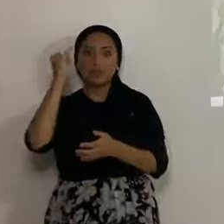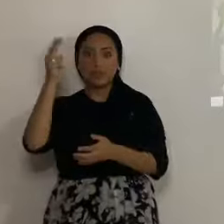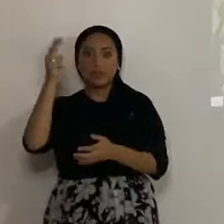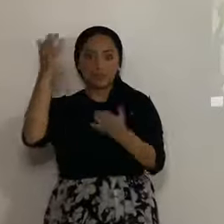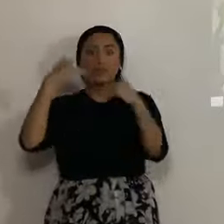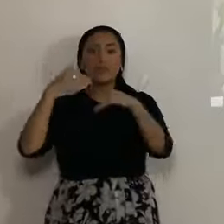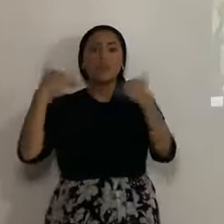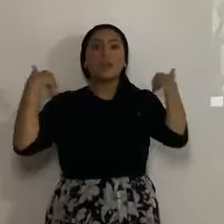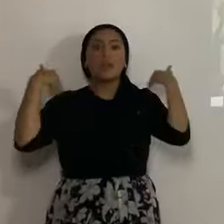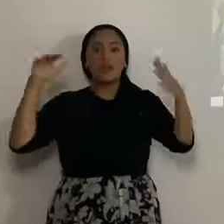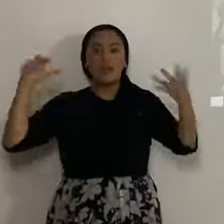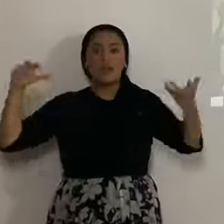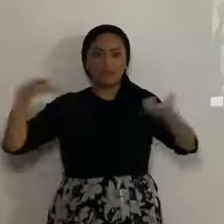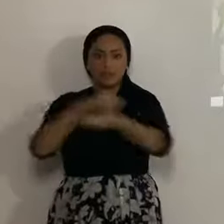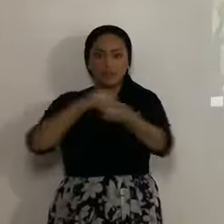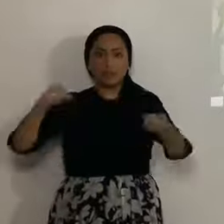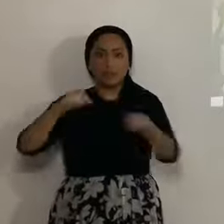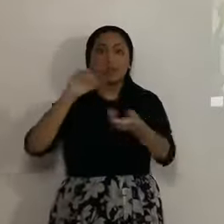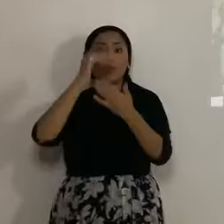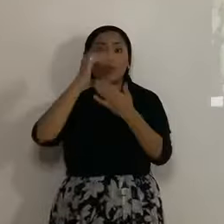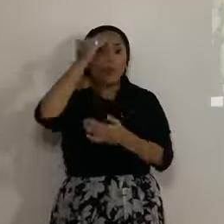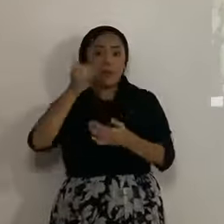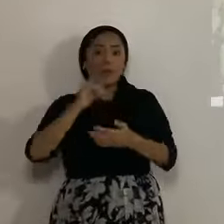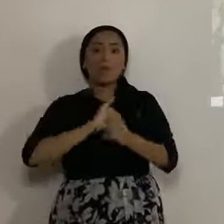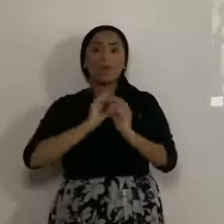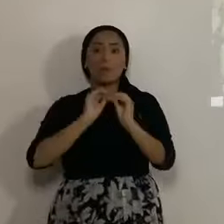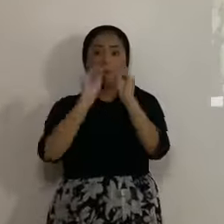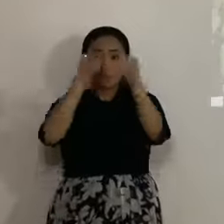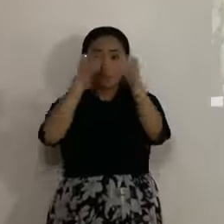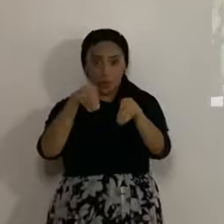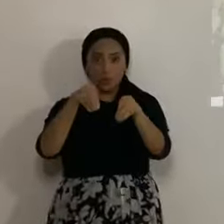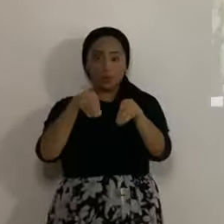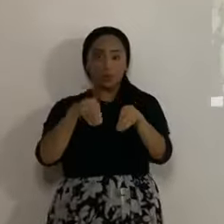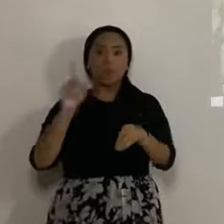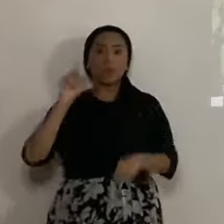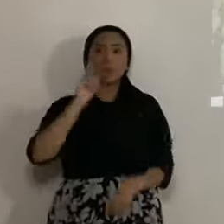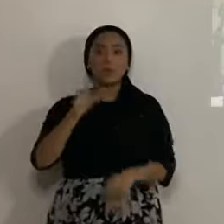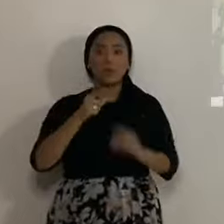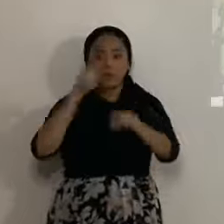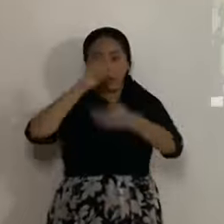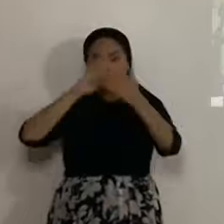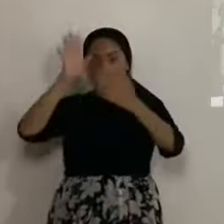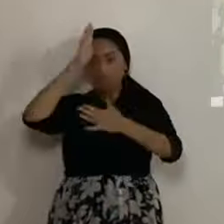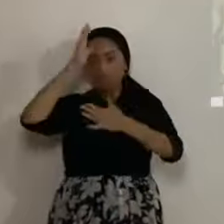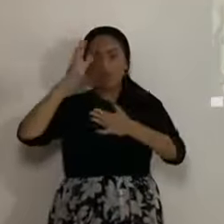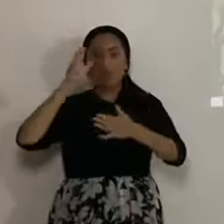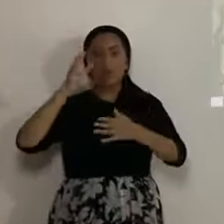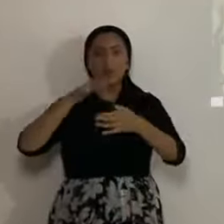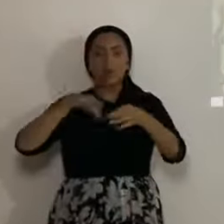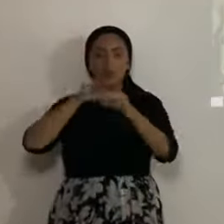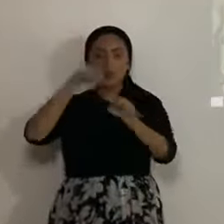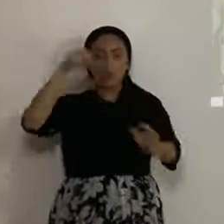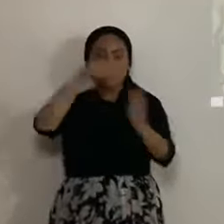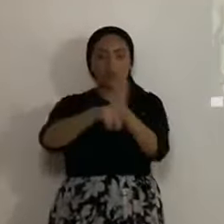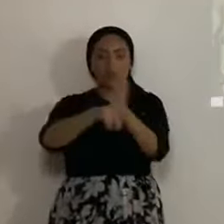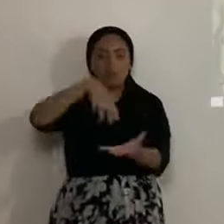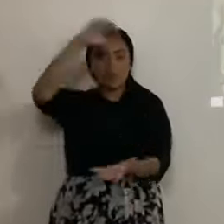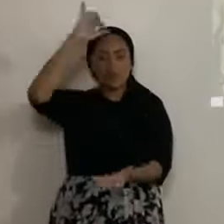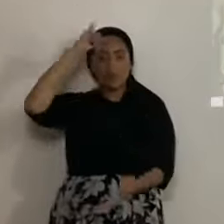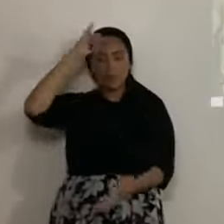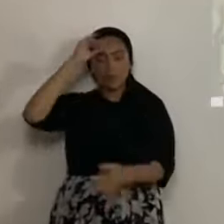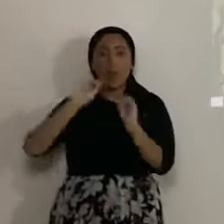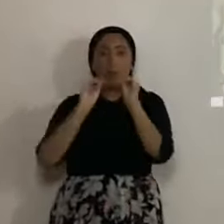El ángel exterminador y por eso pusieron, fue una orden del Eterno que se sacrificara un cordero que se pusiera la